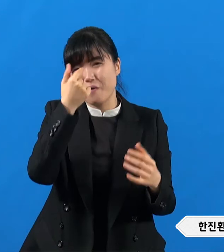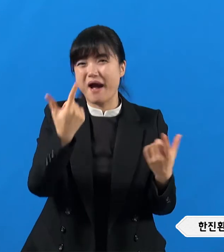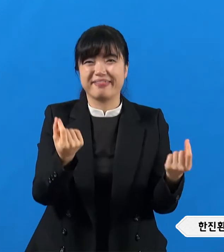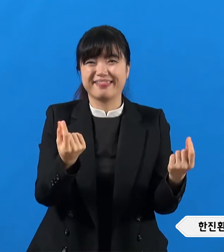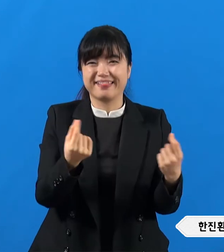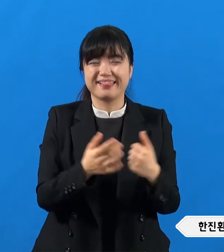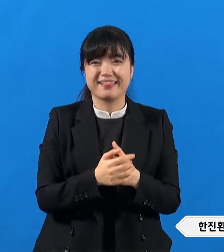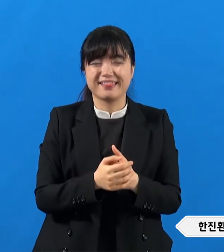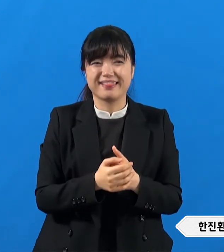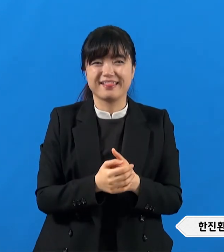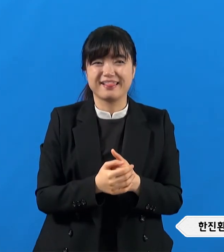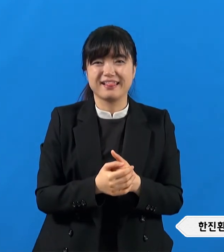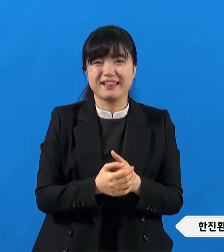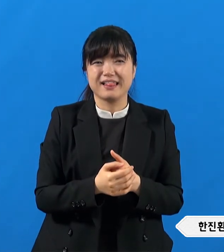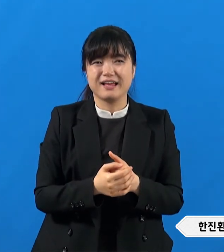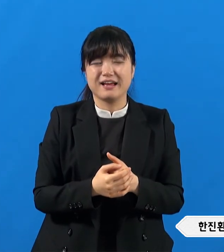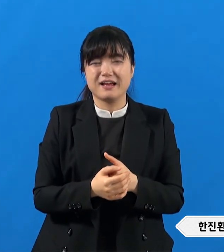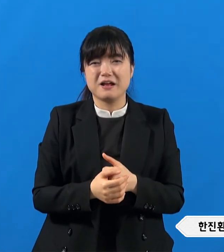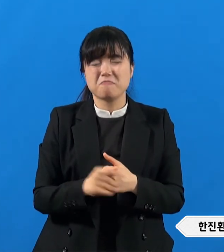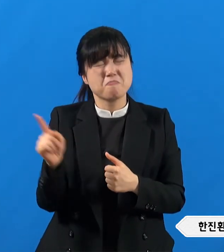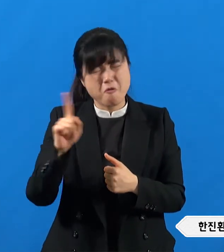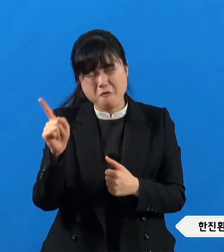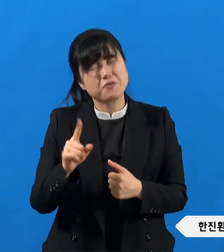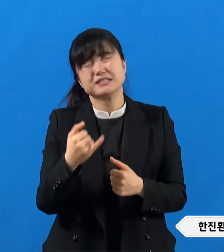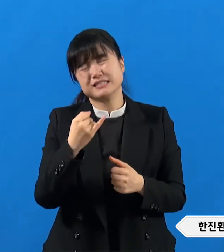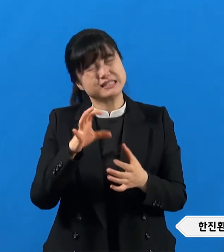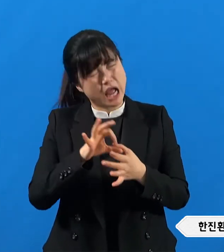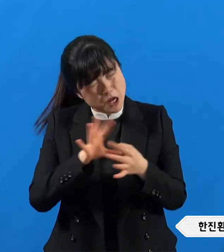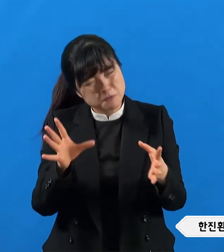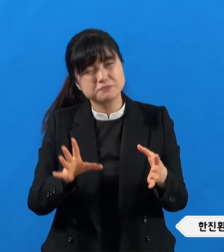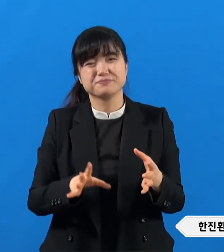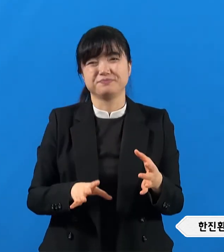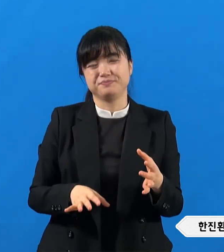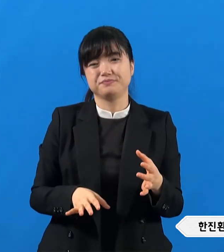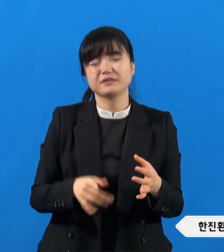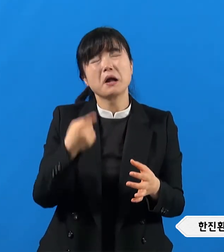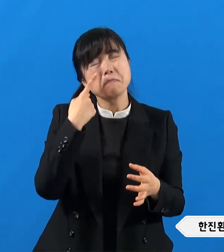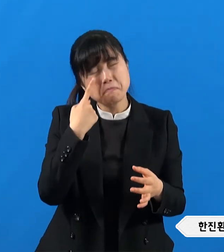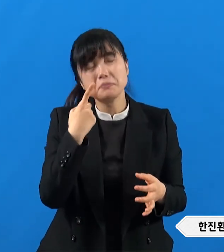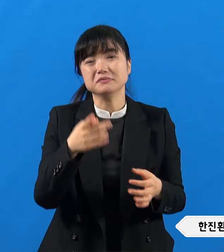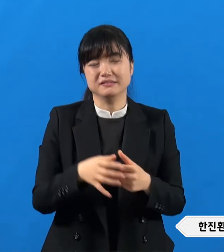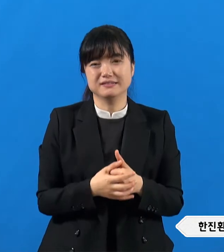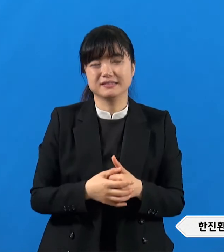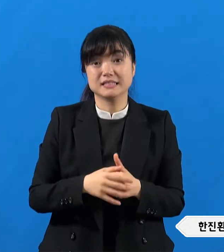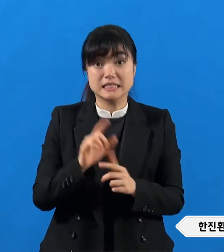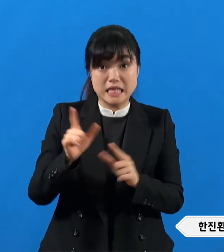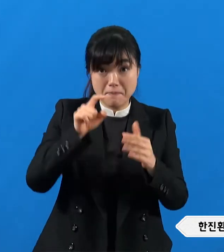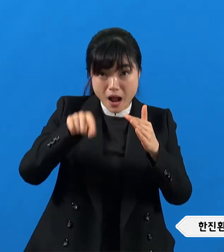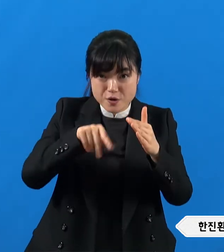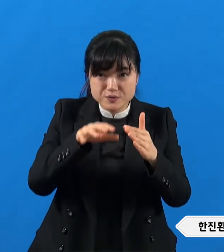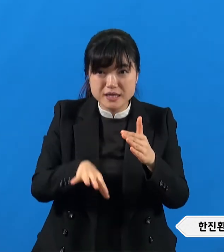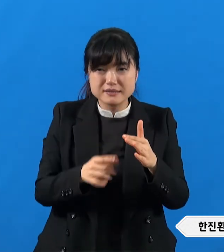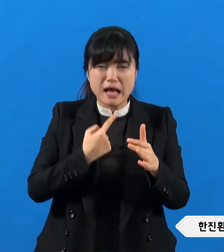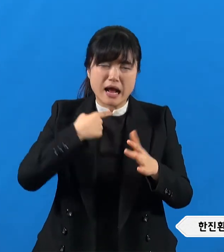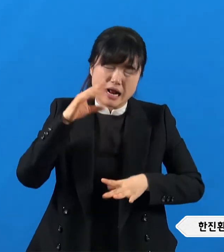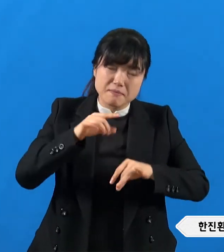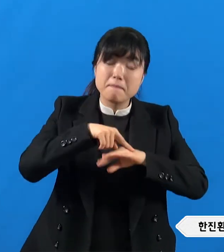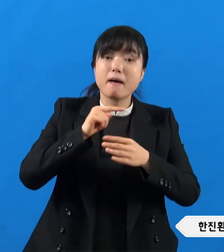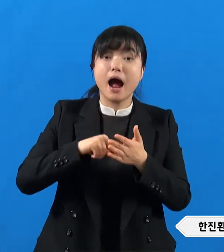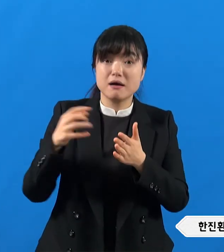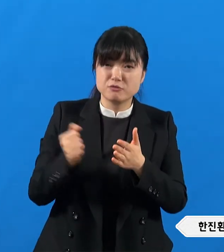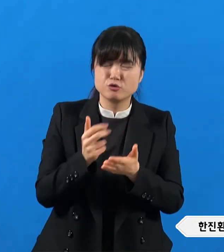이름이야 화살 기도든 방패 기도든 상관없습니다. 정말 삶 가운데서 갈급한 마음으로